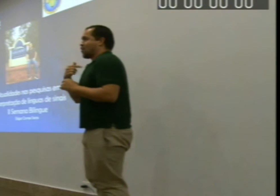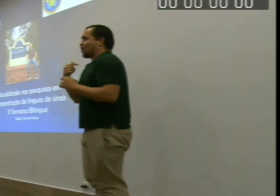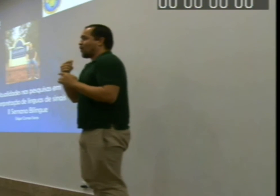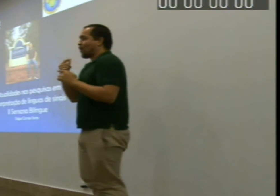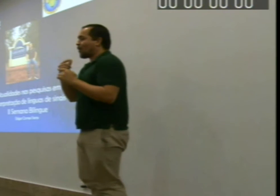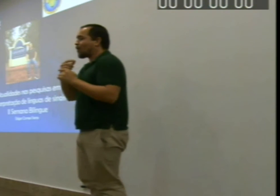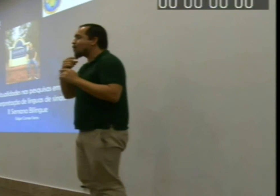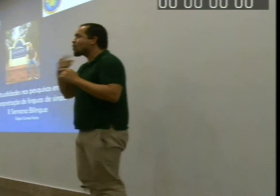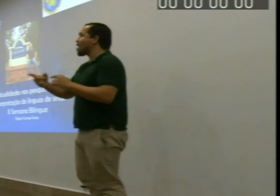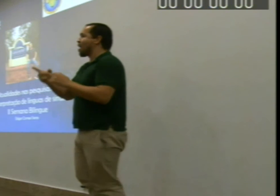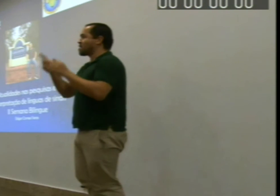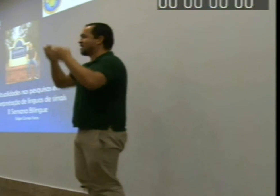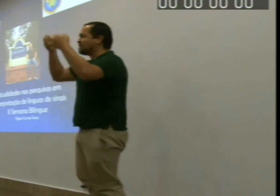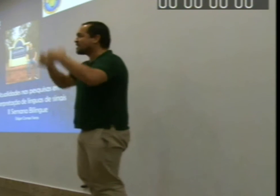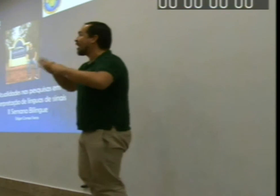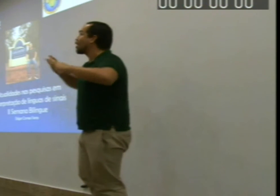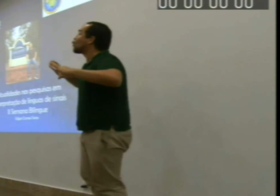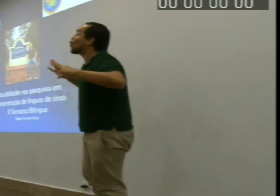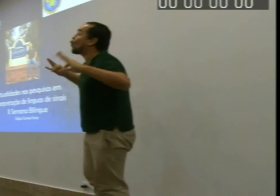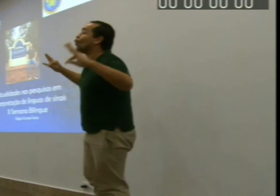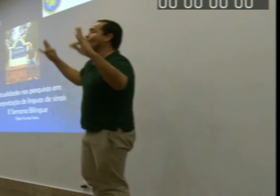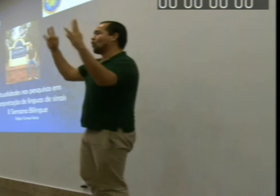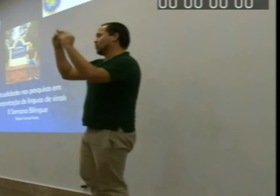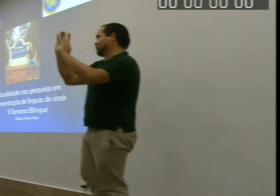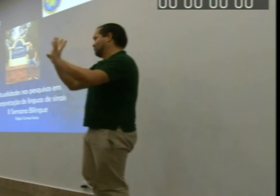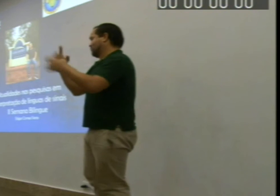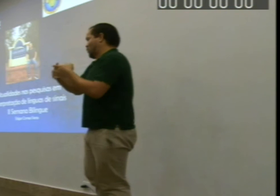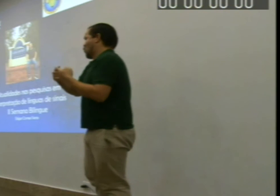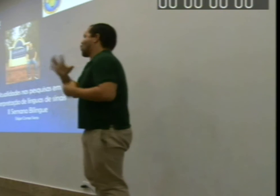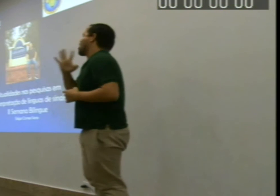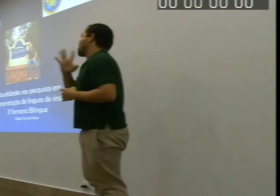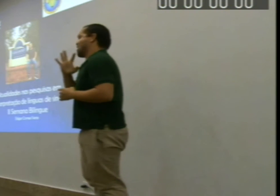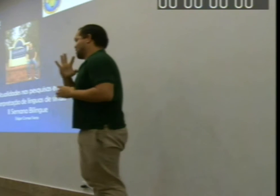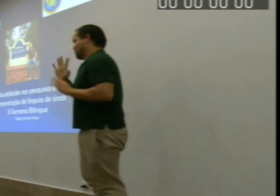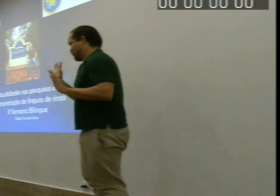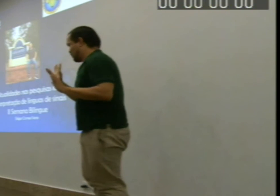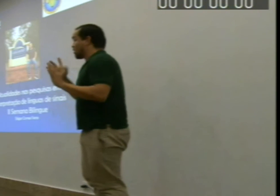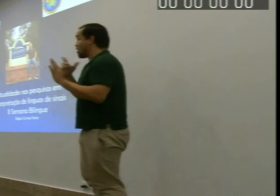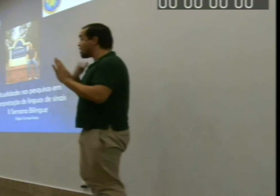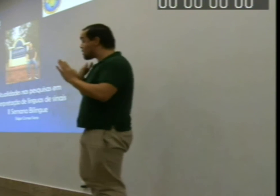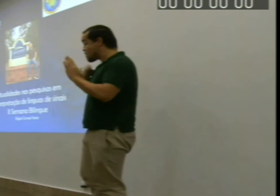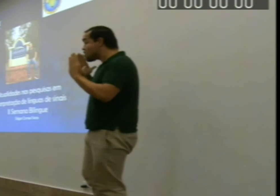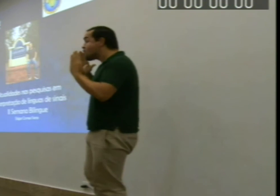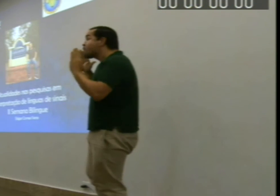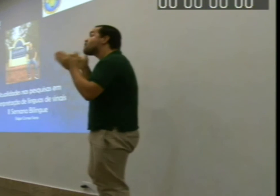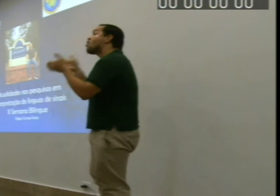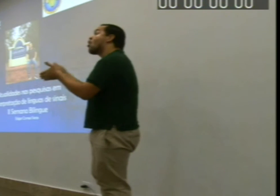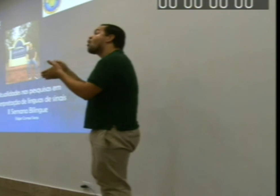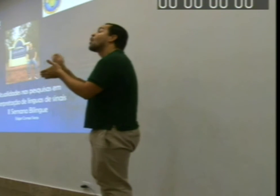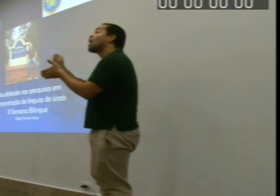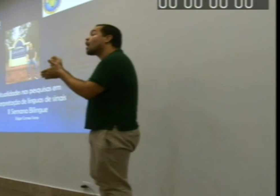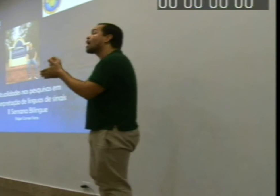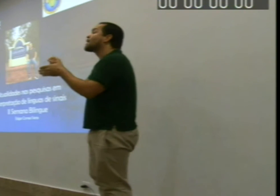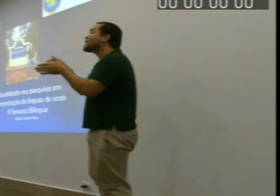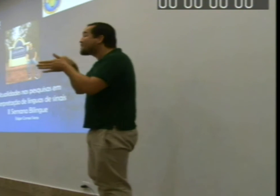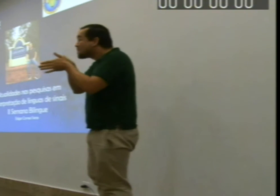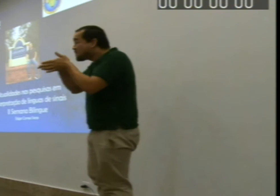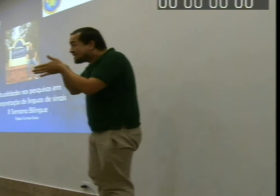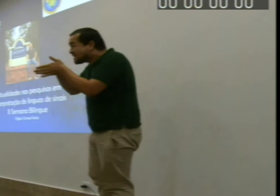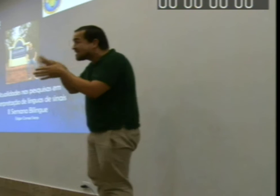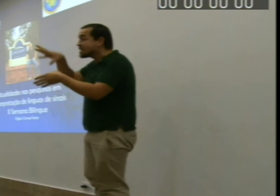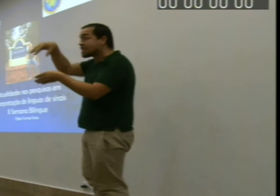como eu não não consigo explicar de todas eu porque eu porque eu não conheço todas eu vou focar em